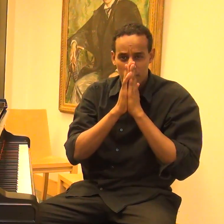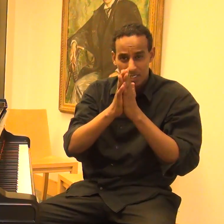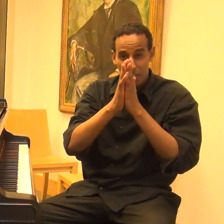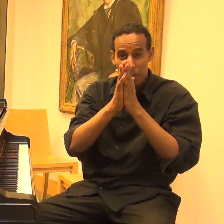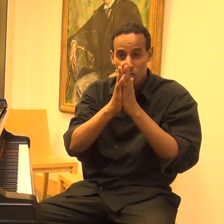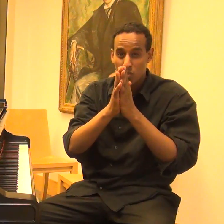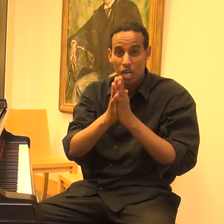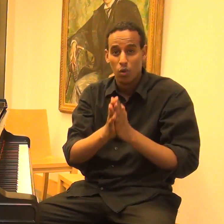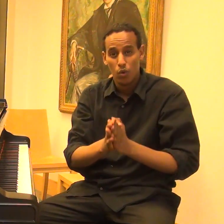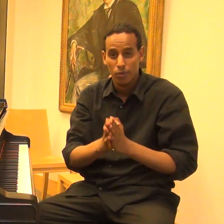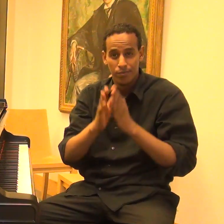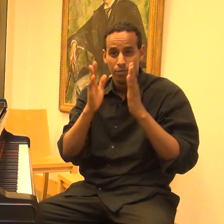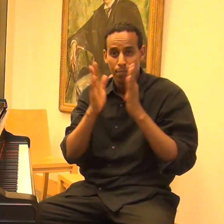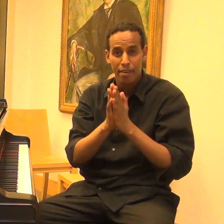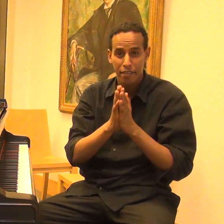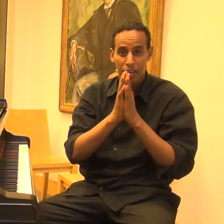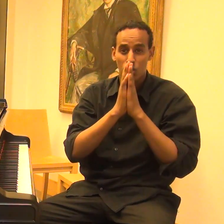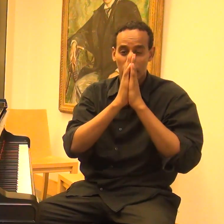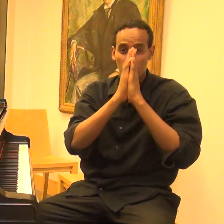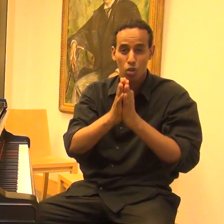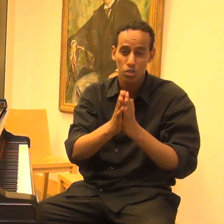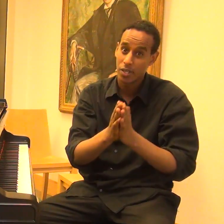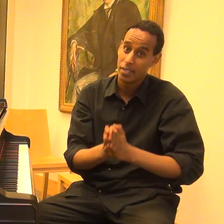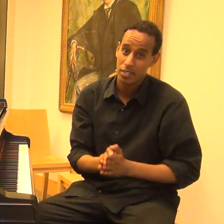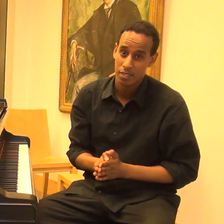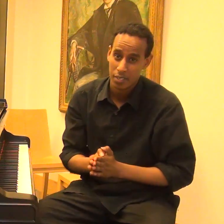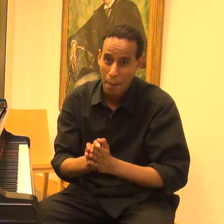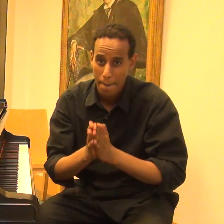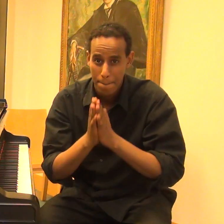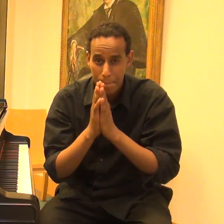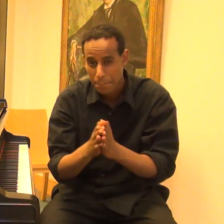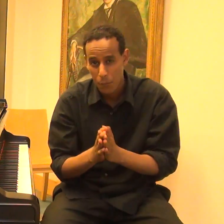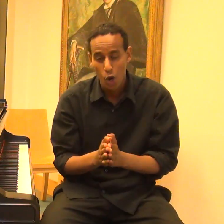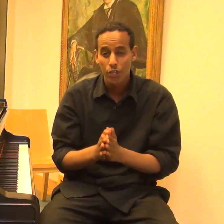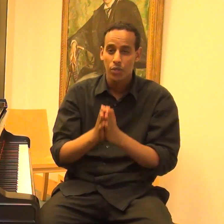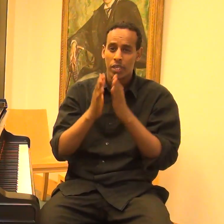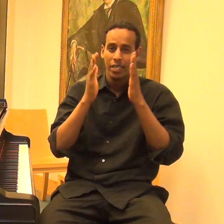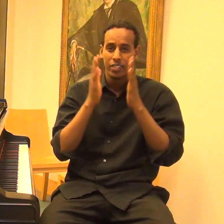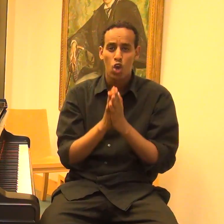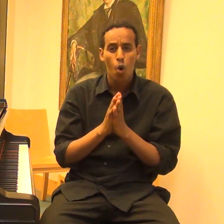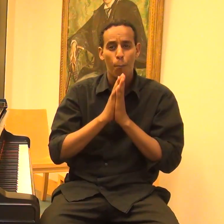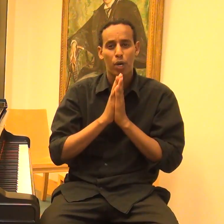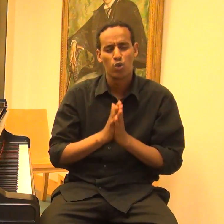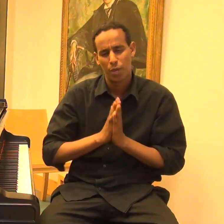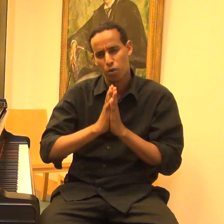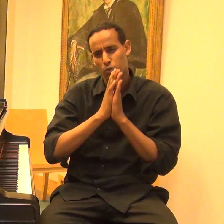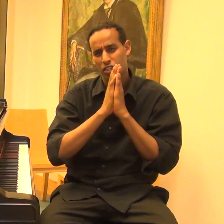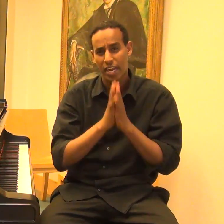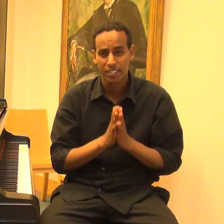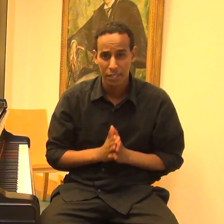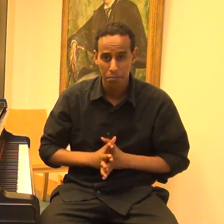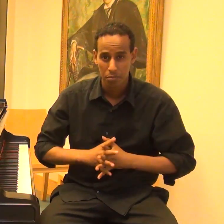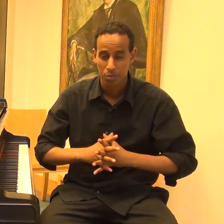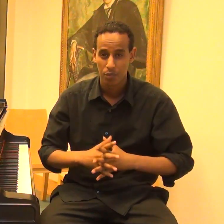te mando un saludo bienvenido a todos edes hoy tengo pregunta muy muy grande